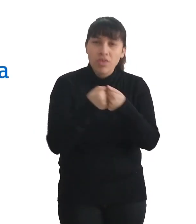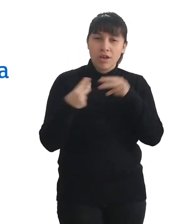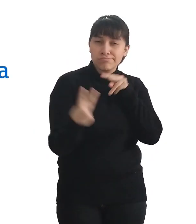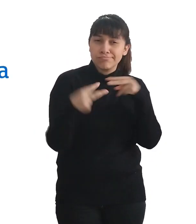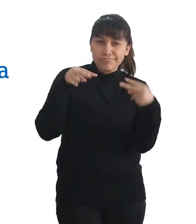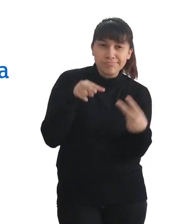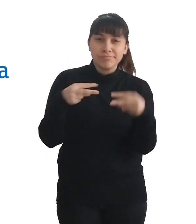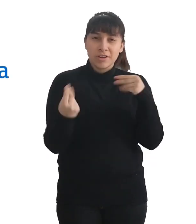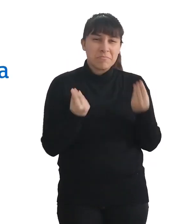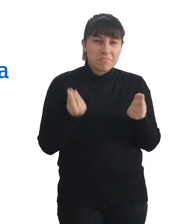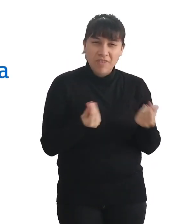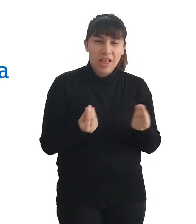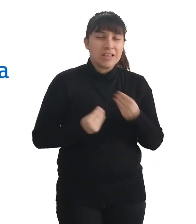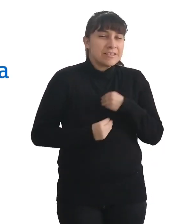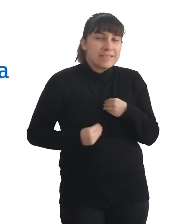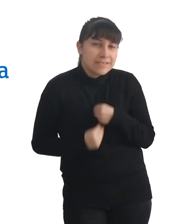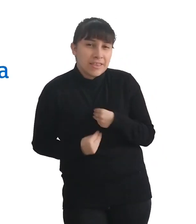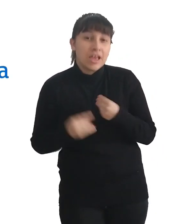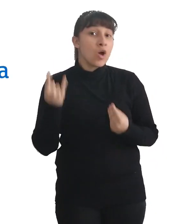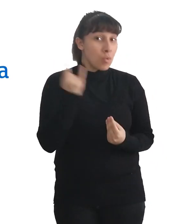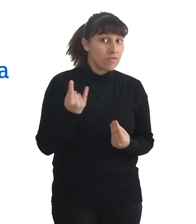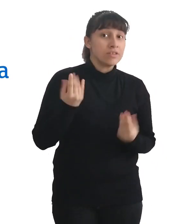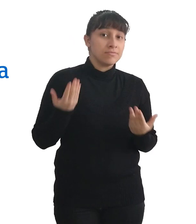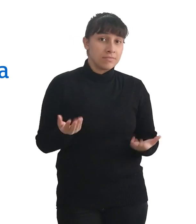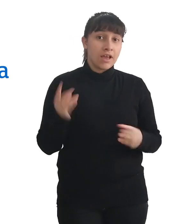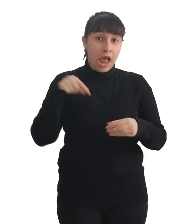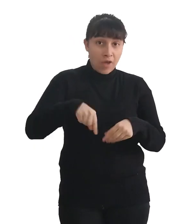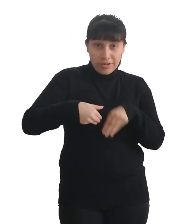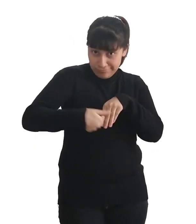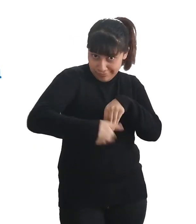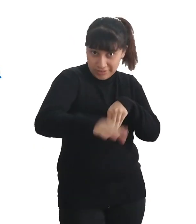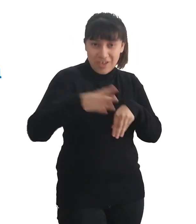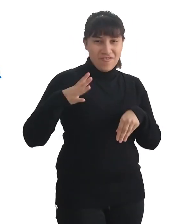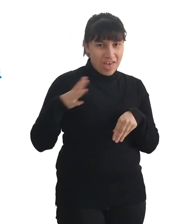visión y los valores de la universidad ahora nos toca definir los ejes estratégicos